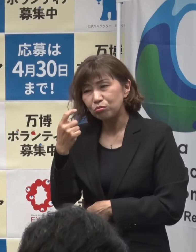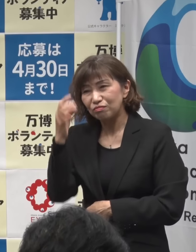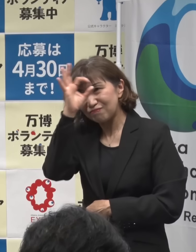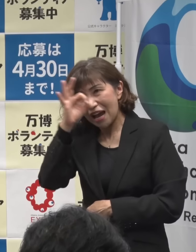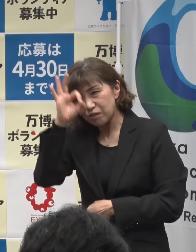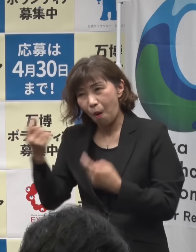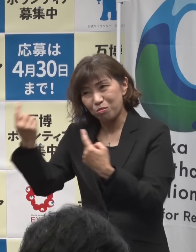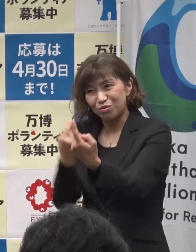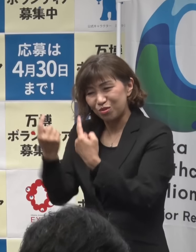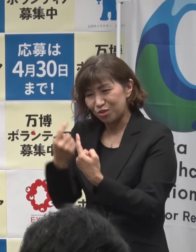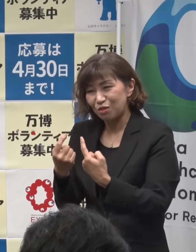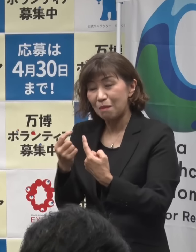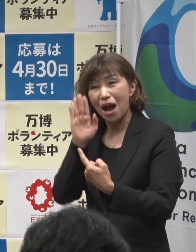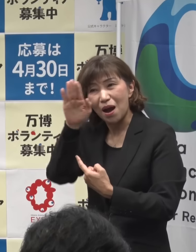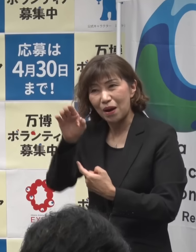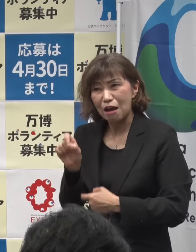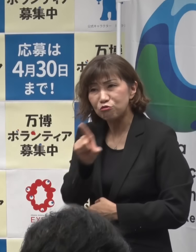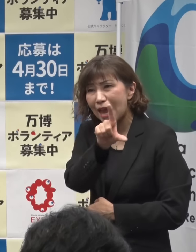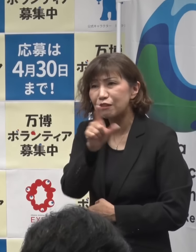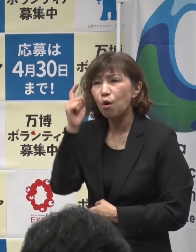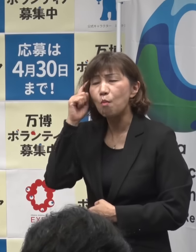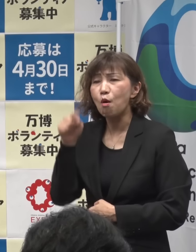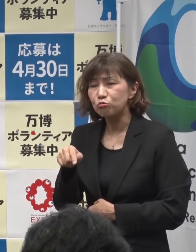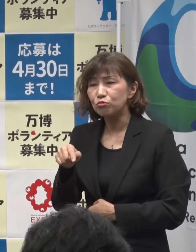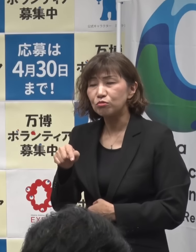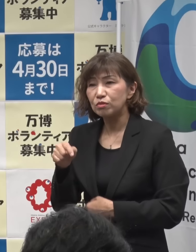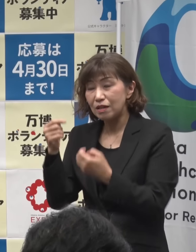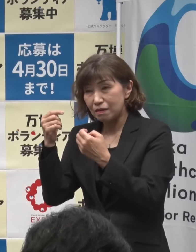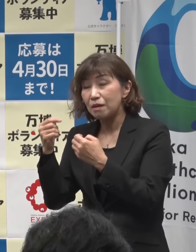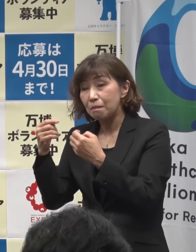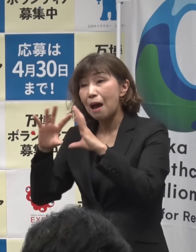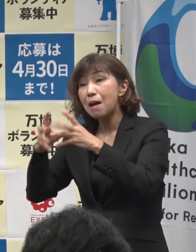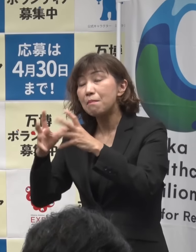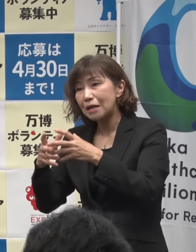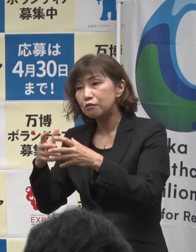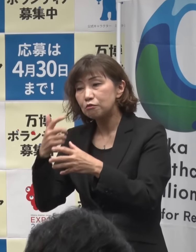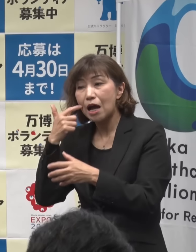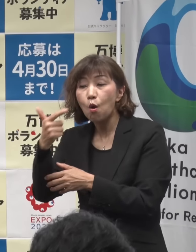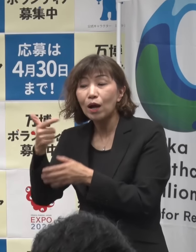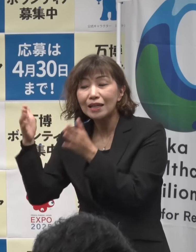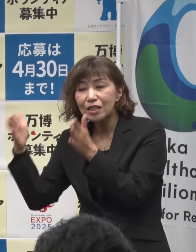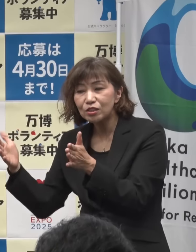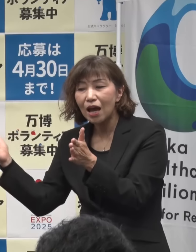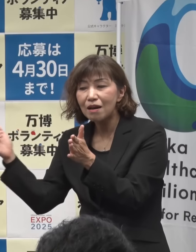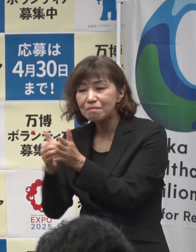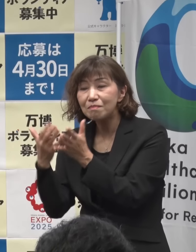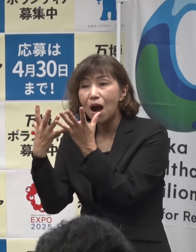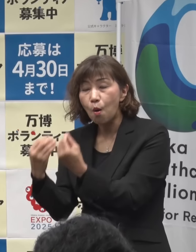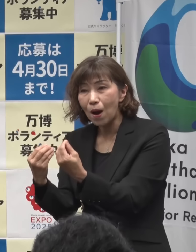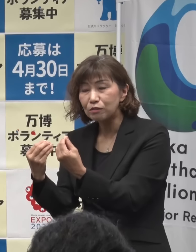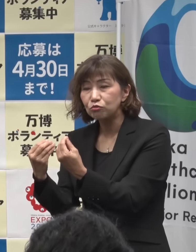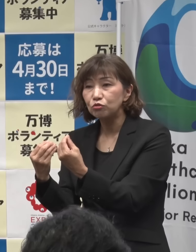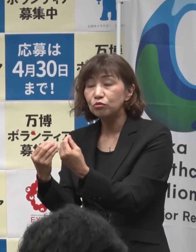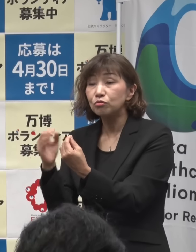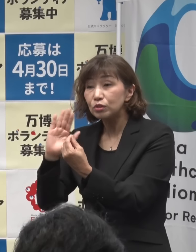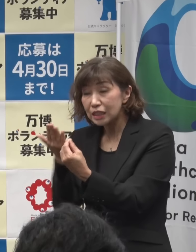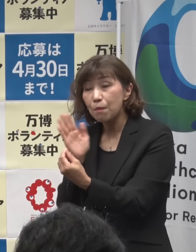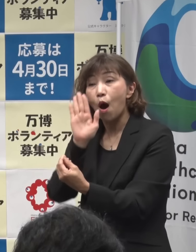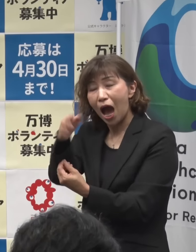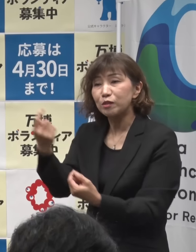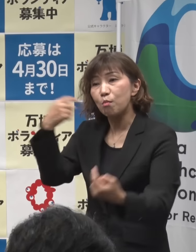多くさらに増えると思いますけれども、万博は6ヶ月で終了しますが、インバウンドはそれで終了することはないと思ってますから、やっぱり本